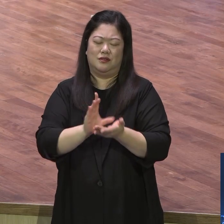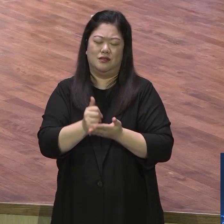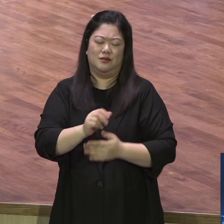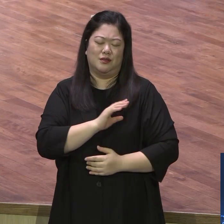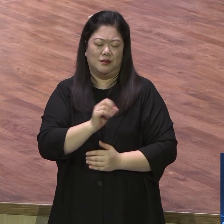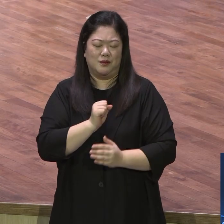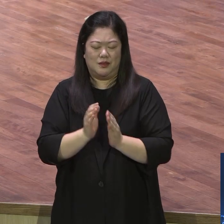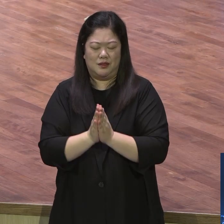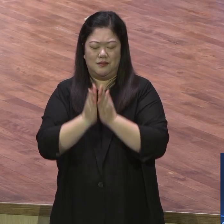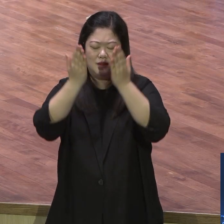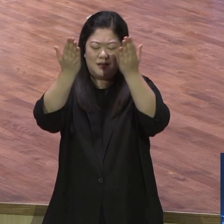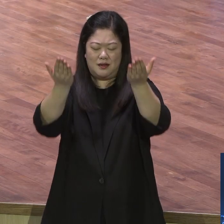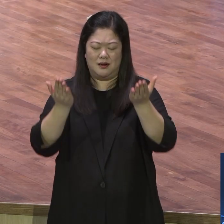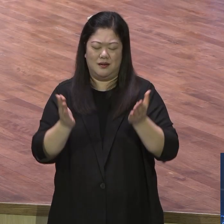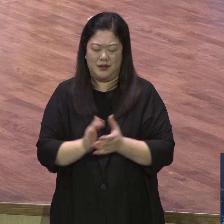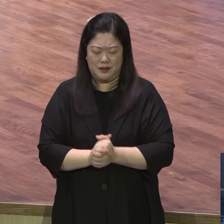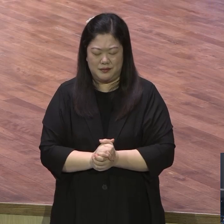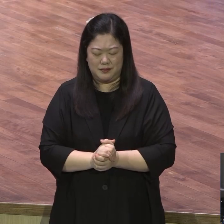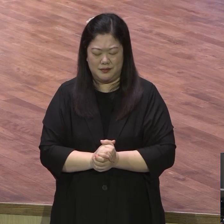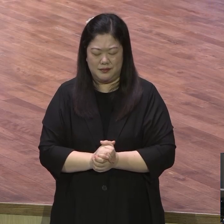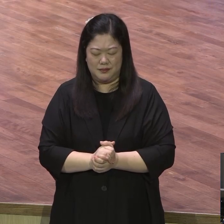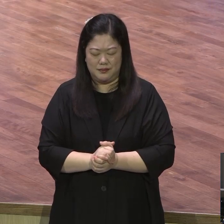기도합니다 아멘